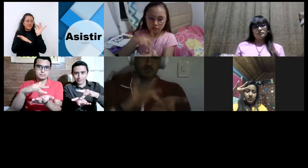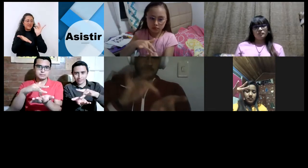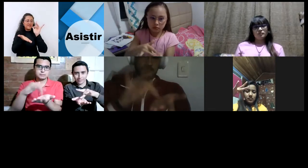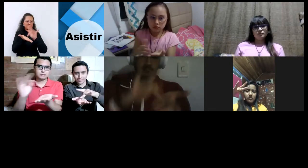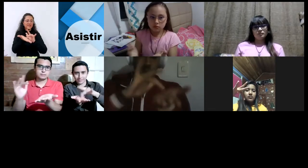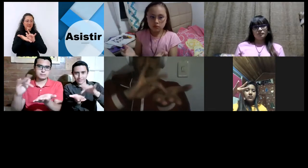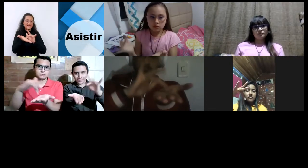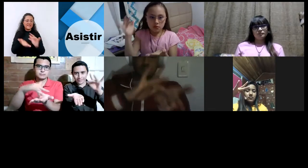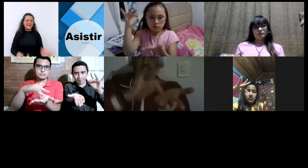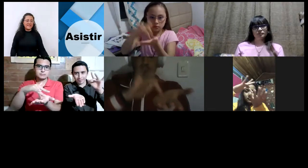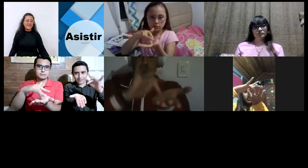bien. Asistir.